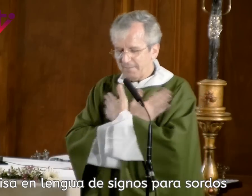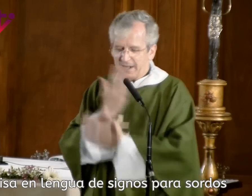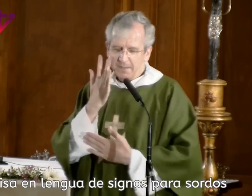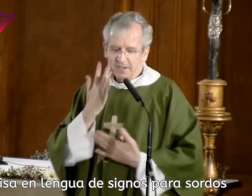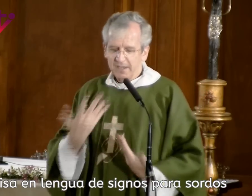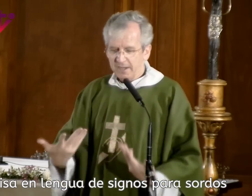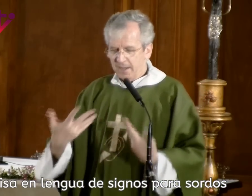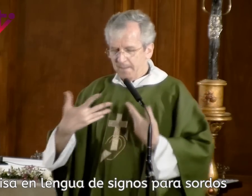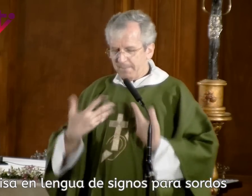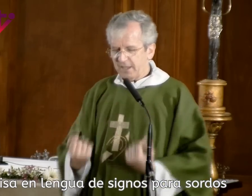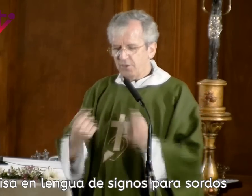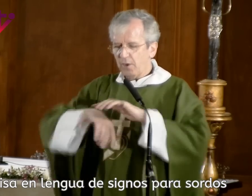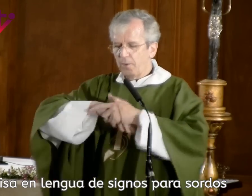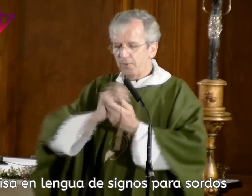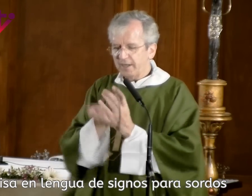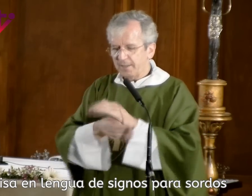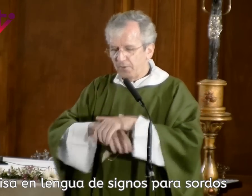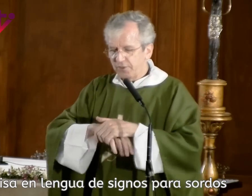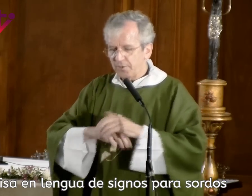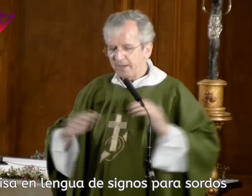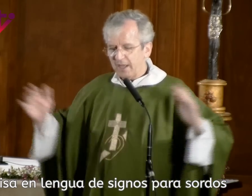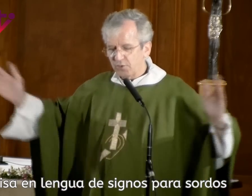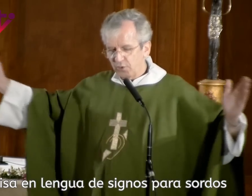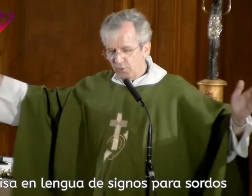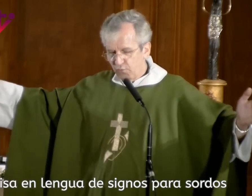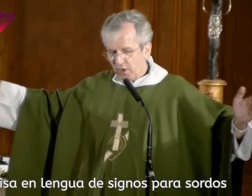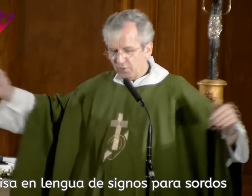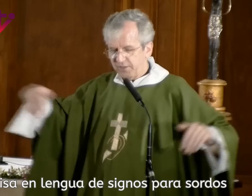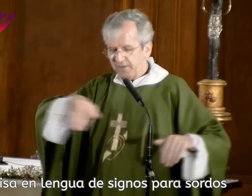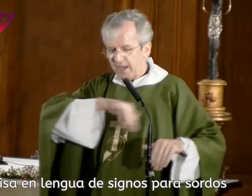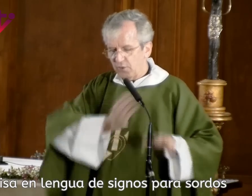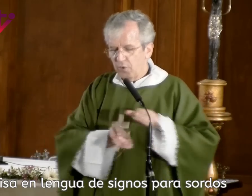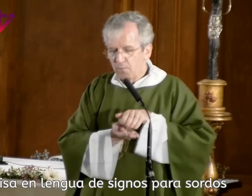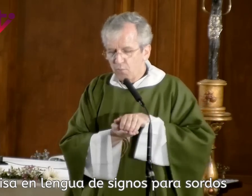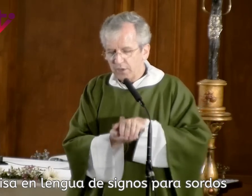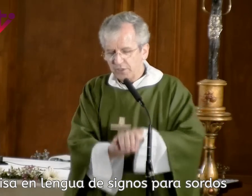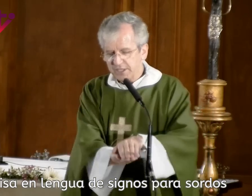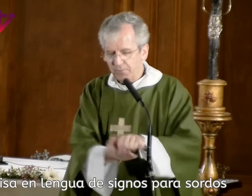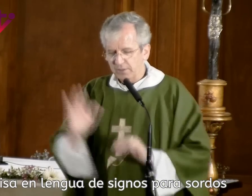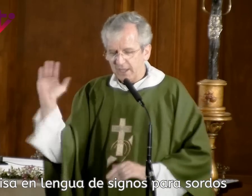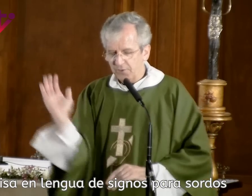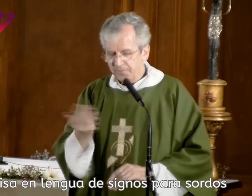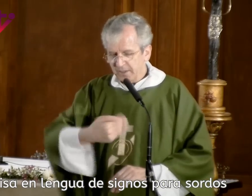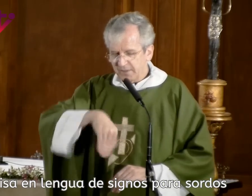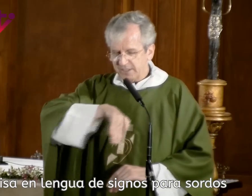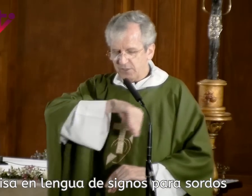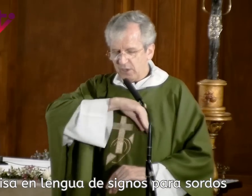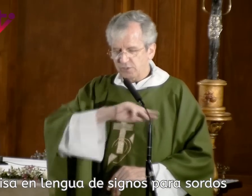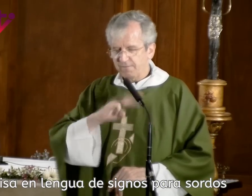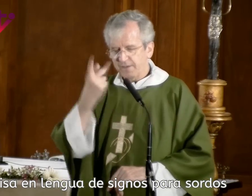María Virgen, padeció bajo el poder de Poncio Pilato, fue crucificado, muerto y sepultado, descendió a los